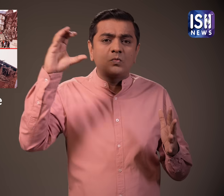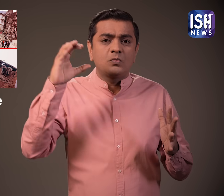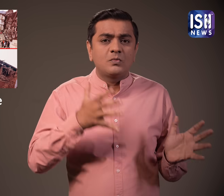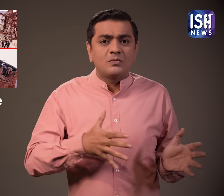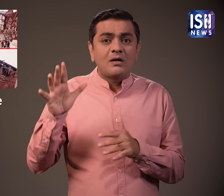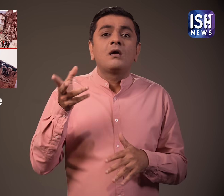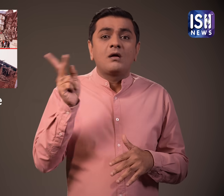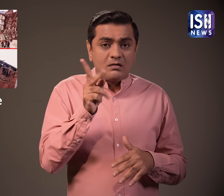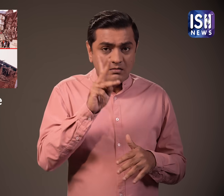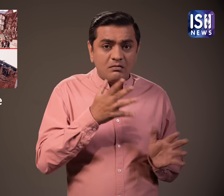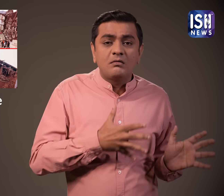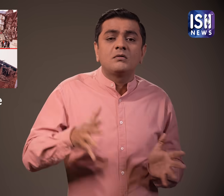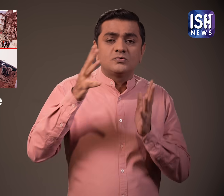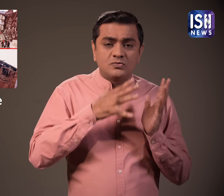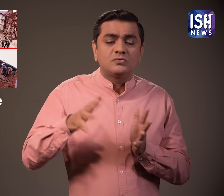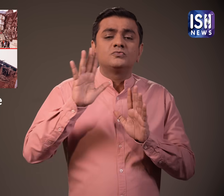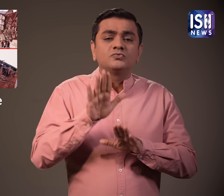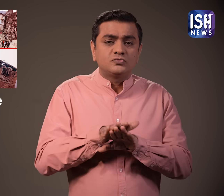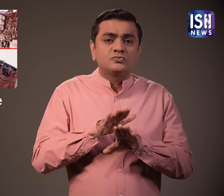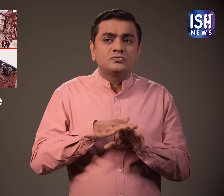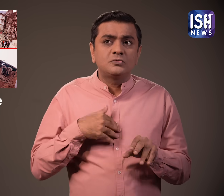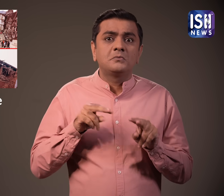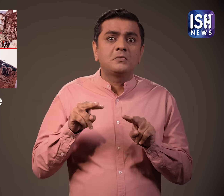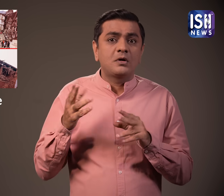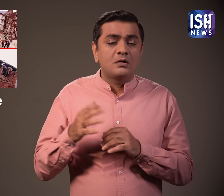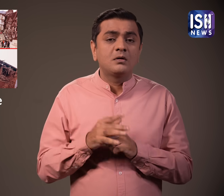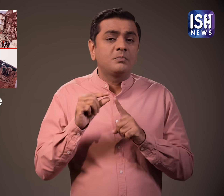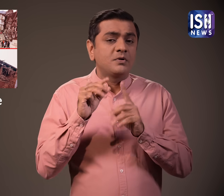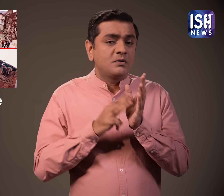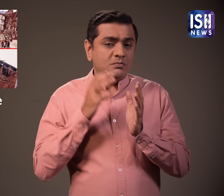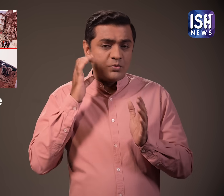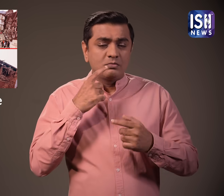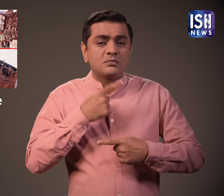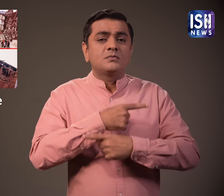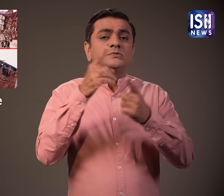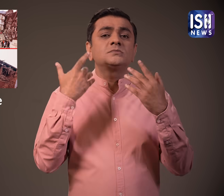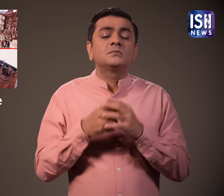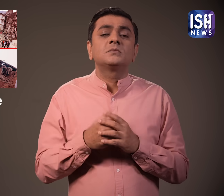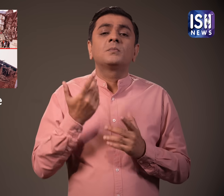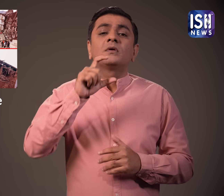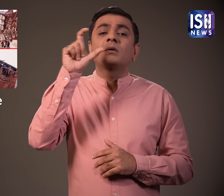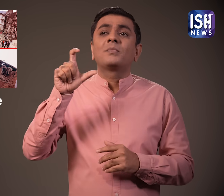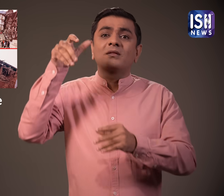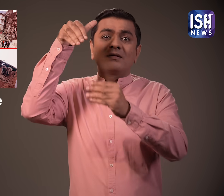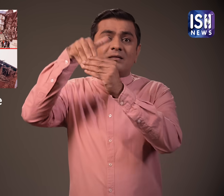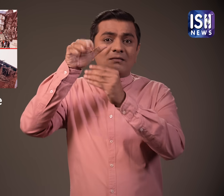भविश्यक की खेपों में और अधिक राहत सामगरी बेजी जाए की प्रतानमंत्री मोदी ने नेपाल में किसी भी प्रकार की